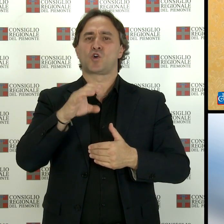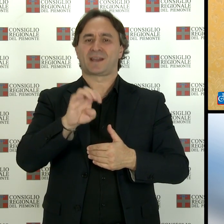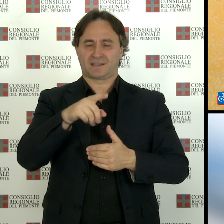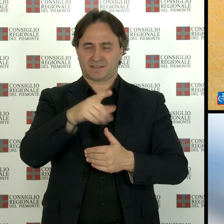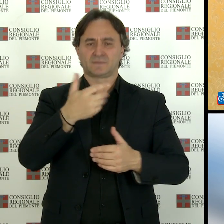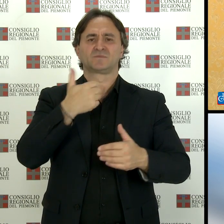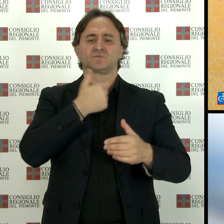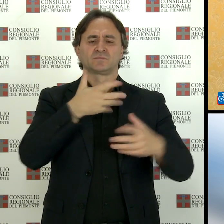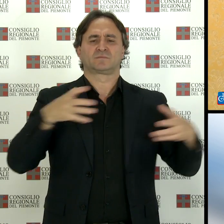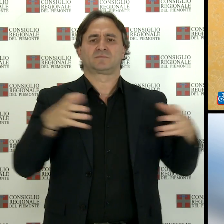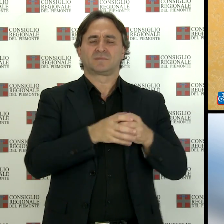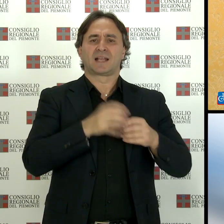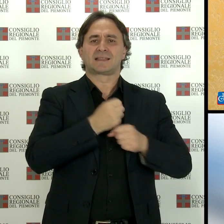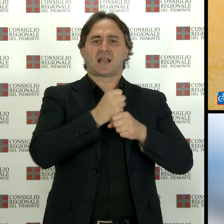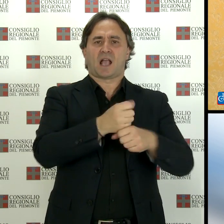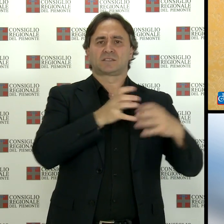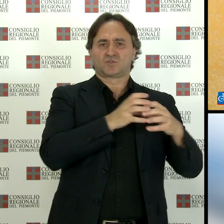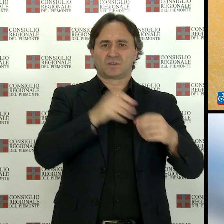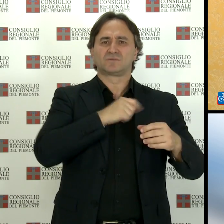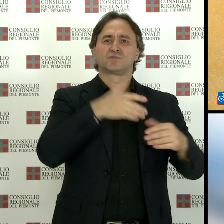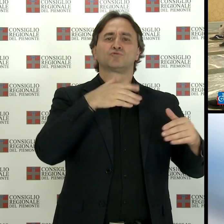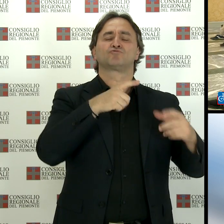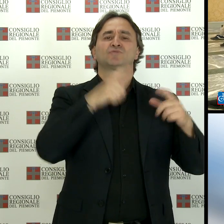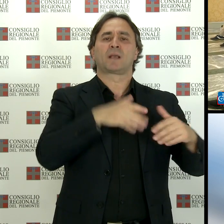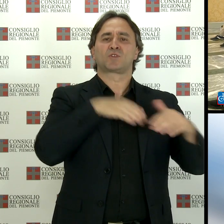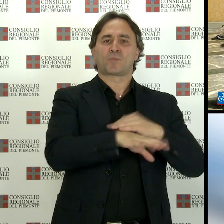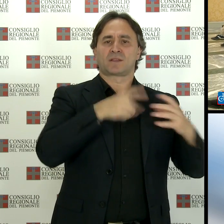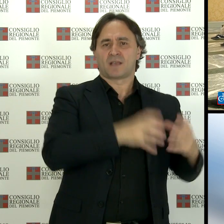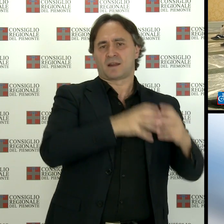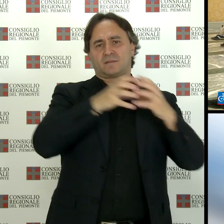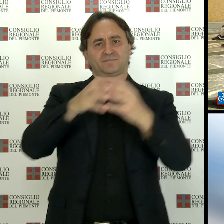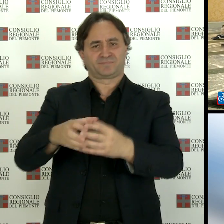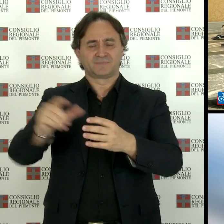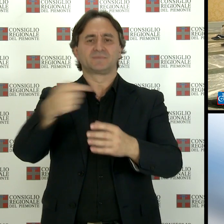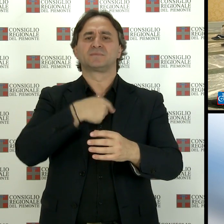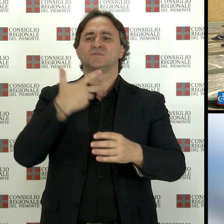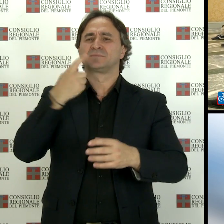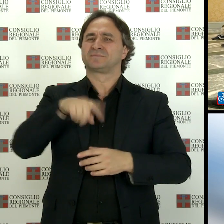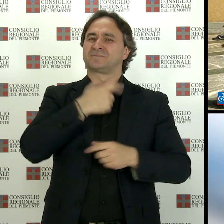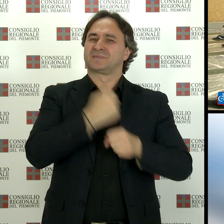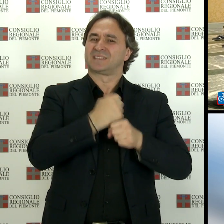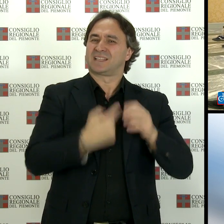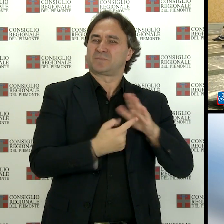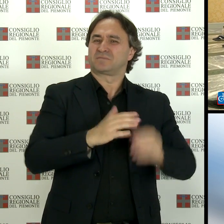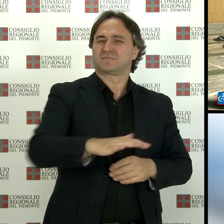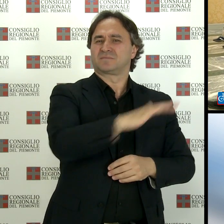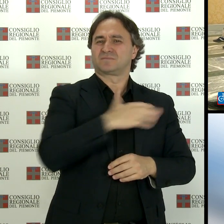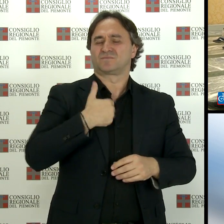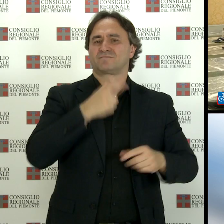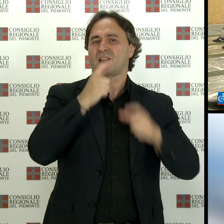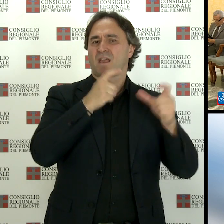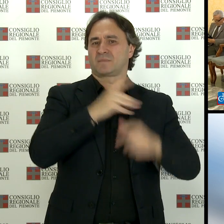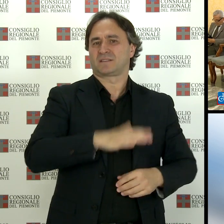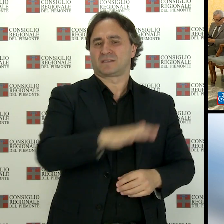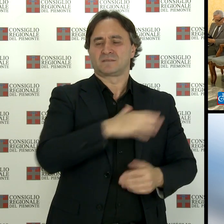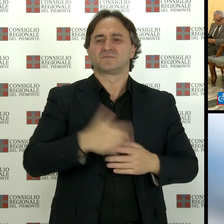delle rappresentanze sindacali della città metropolitana di Torino, che hanno esposto il disagio dei lavoratori. Sono stati lamentati